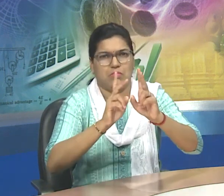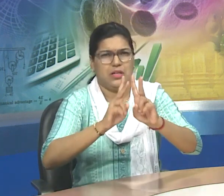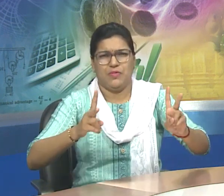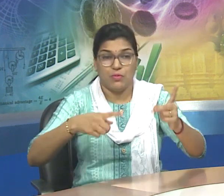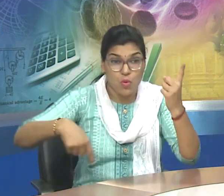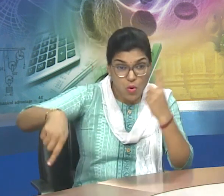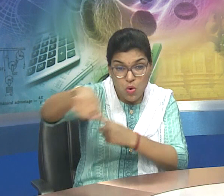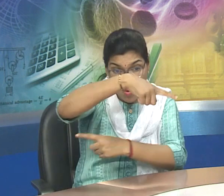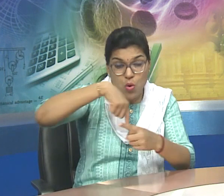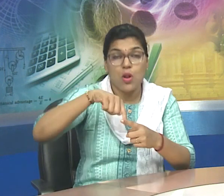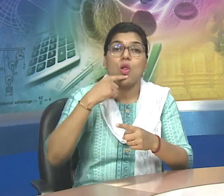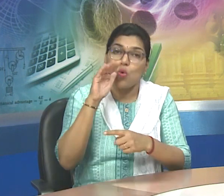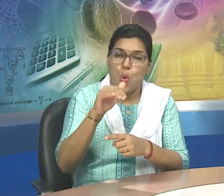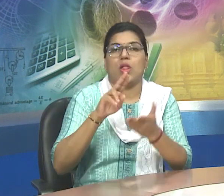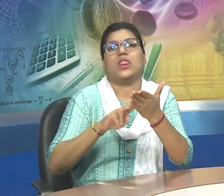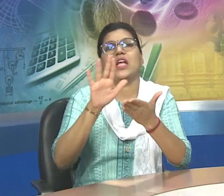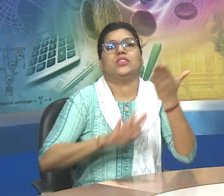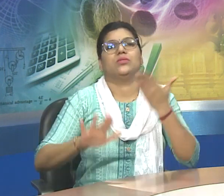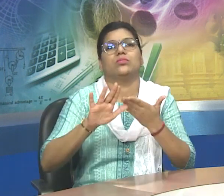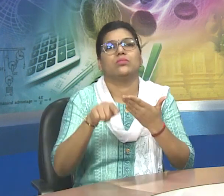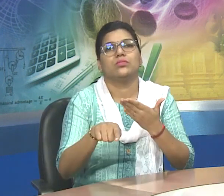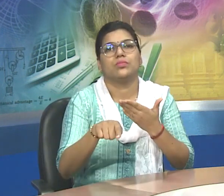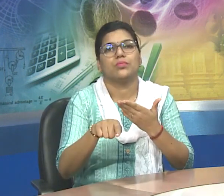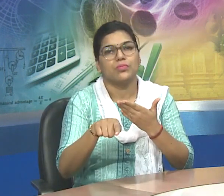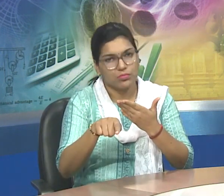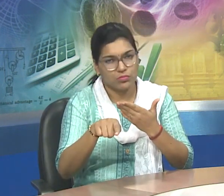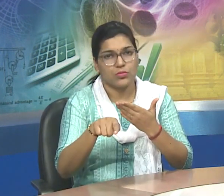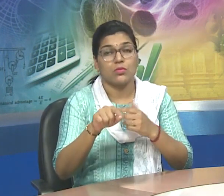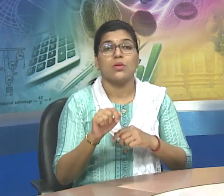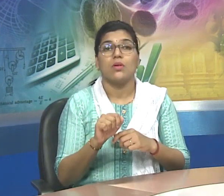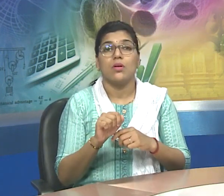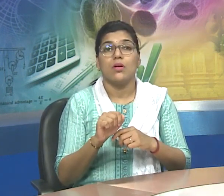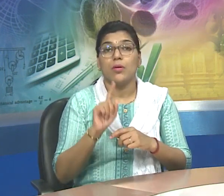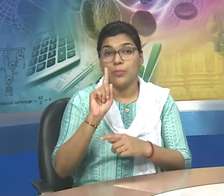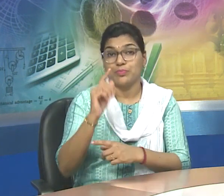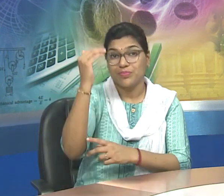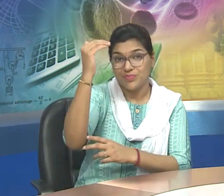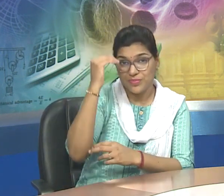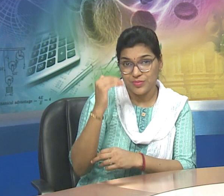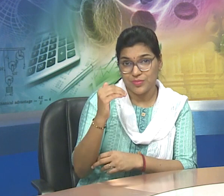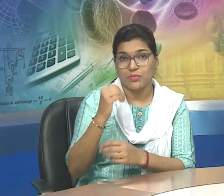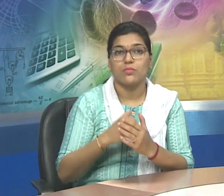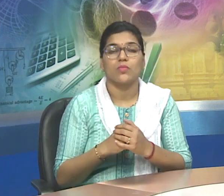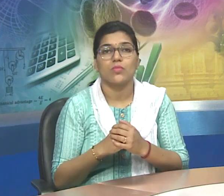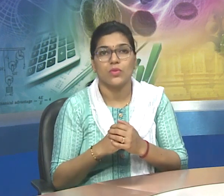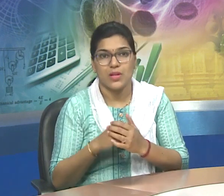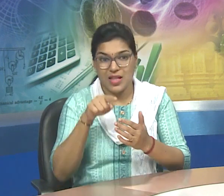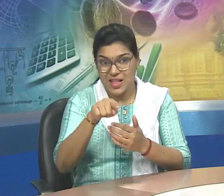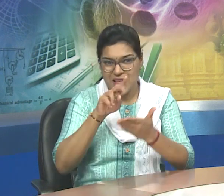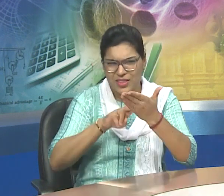फीलिंग्स हैं या वैल्यूज़ हैं, वे सब आपस में एक समान होंगी। जो दूसरा बिंदु